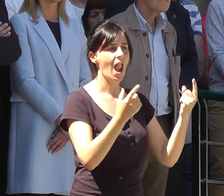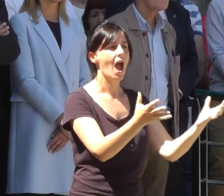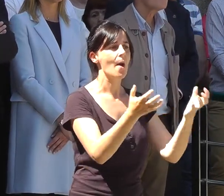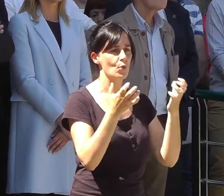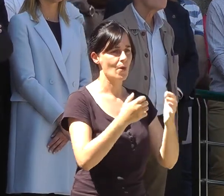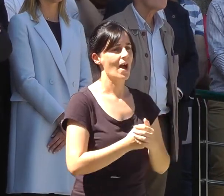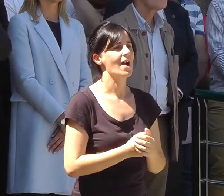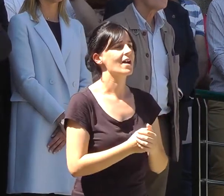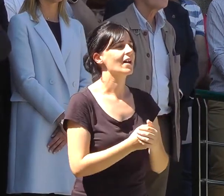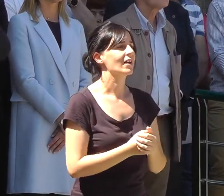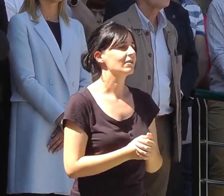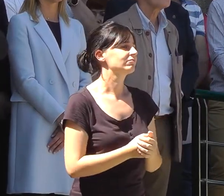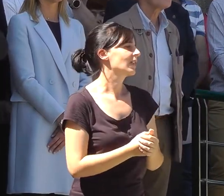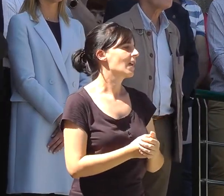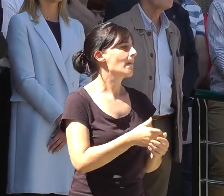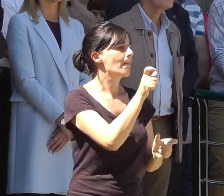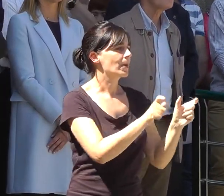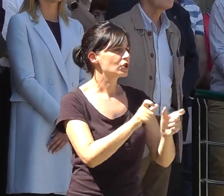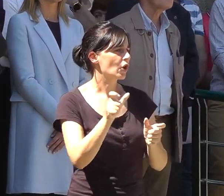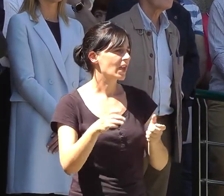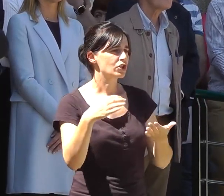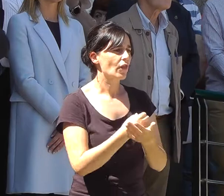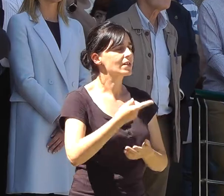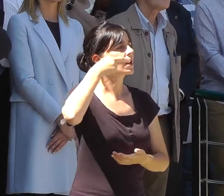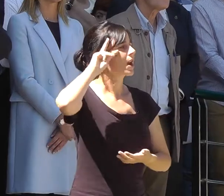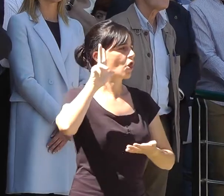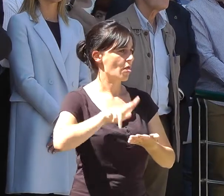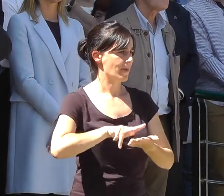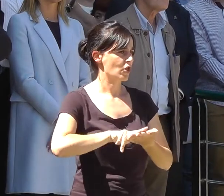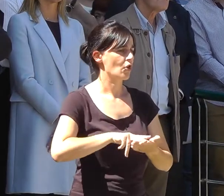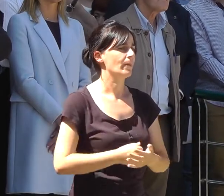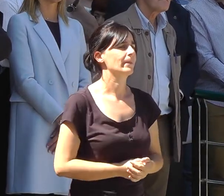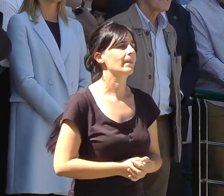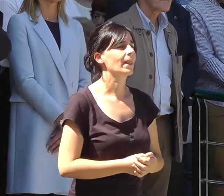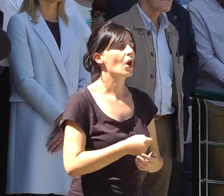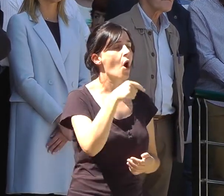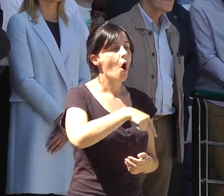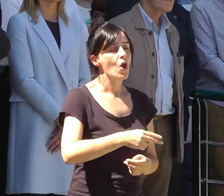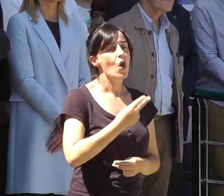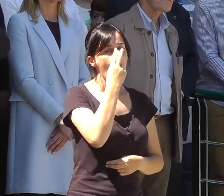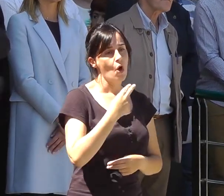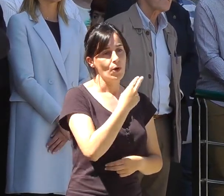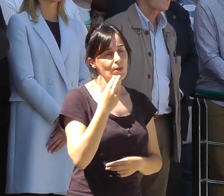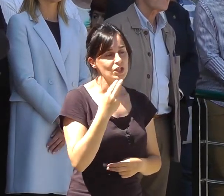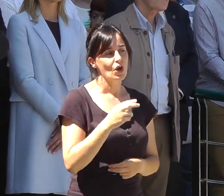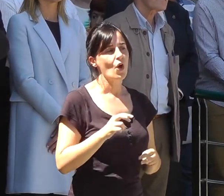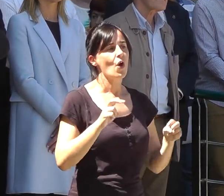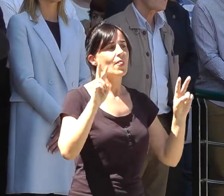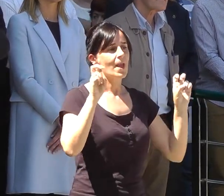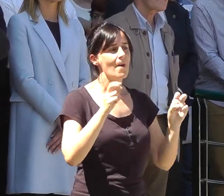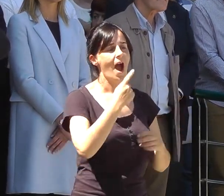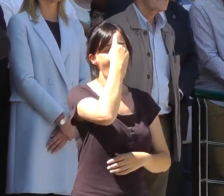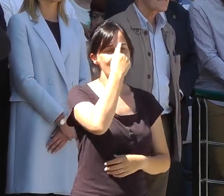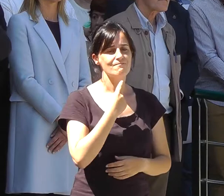todos os recoñecementos e requerimentos legais, e hoxe, nun paso máis de compromiso coa creación desta imaxen de